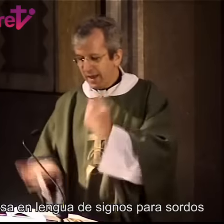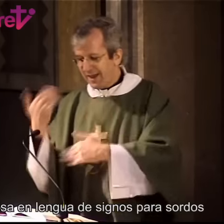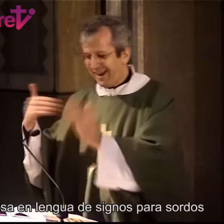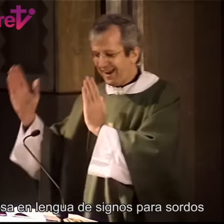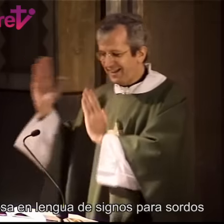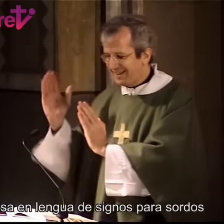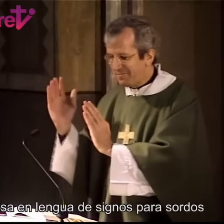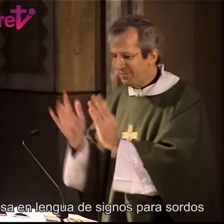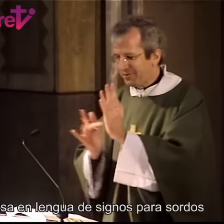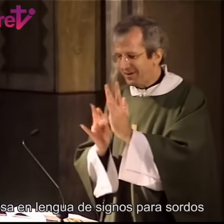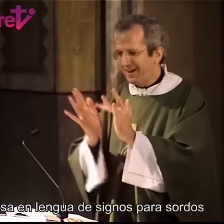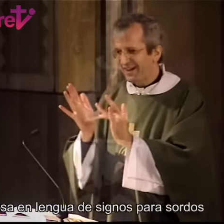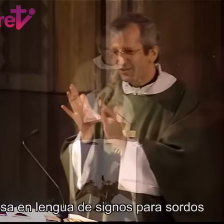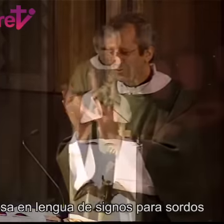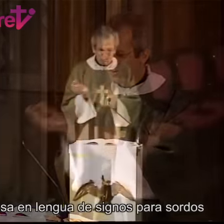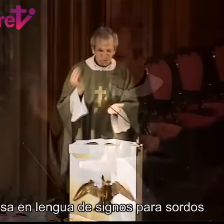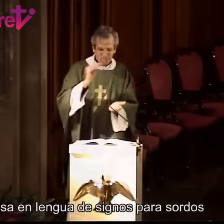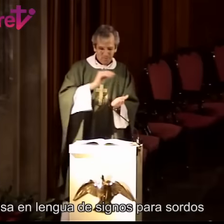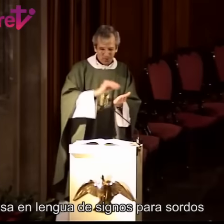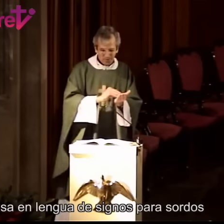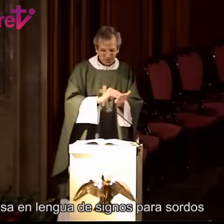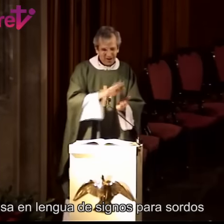En aquel tiempo, Jesús volvió